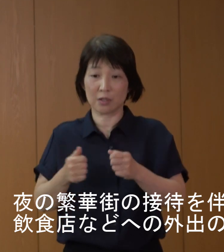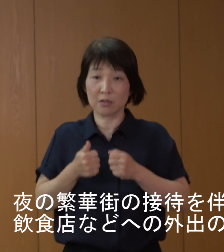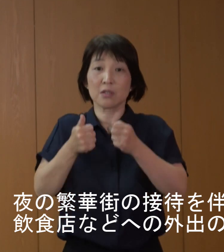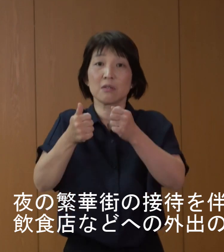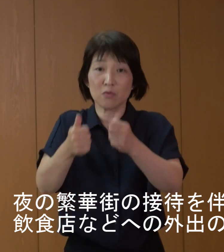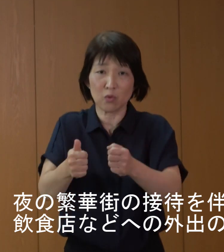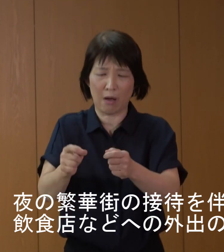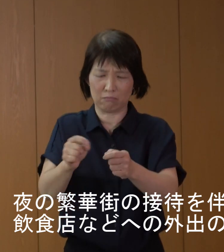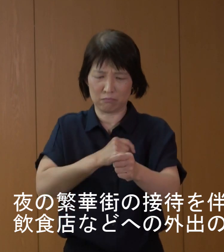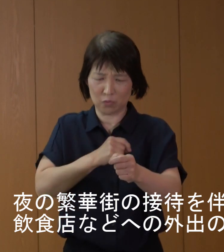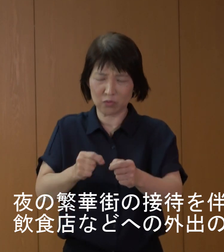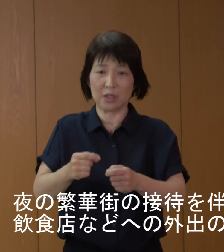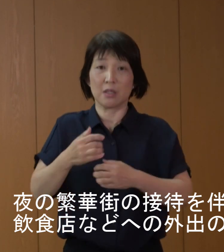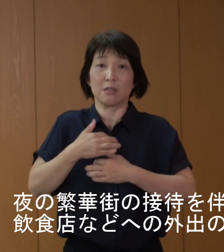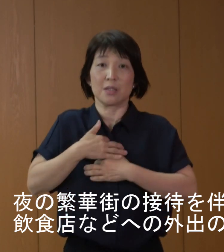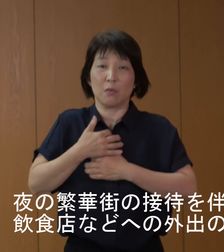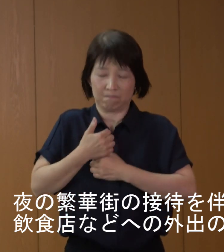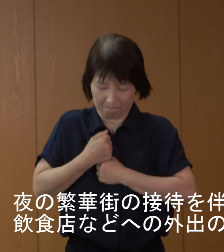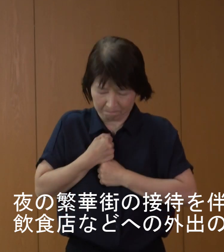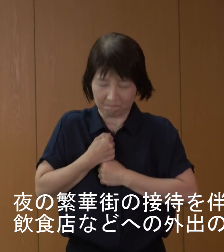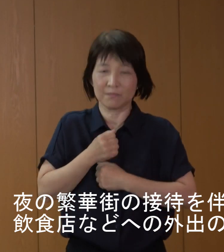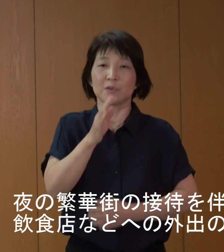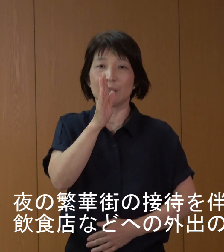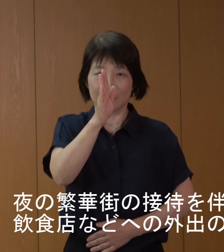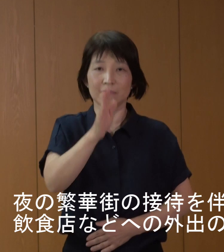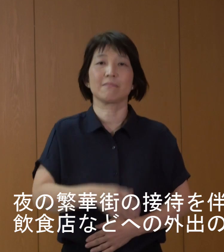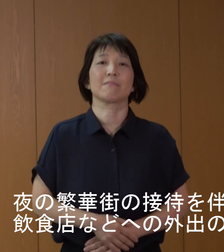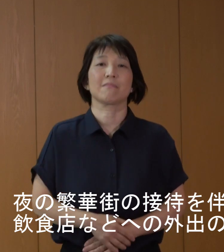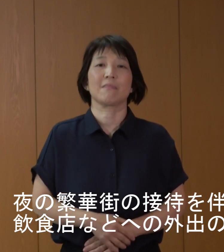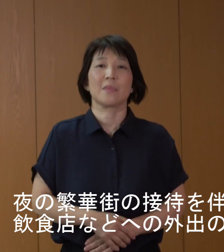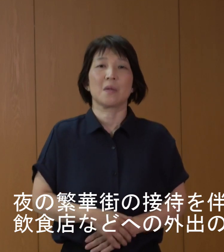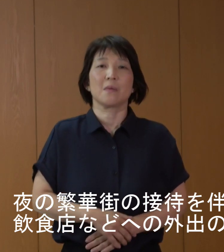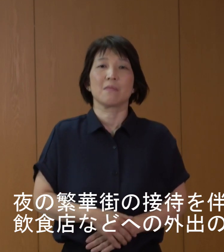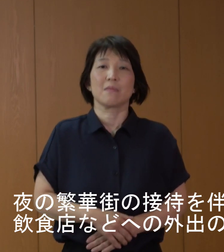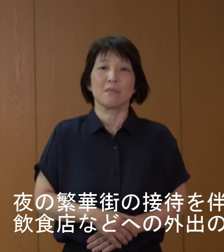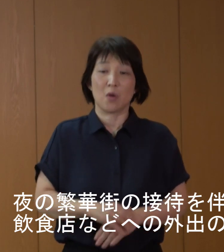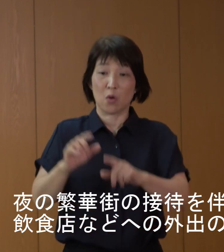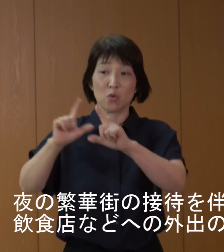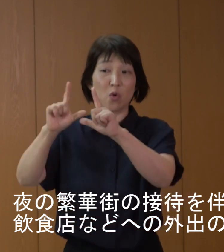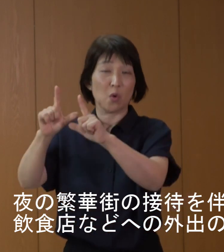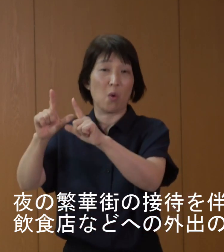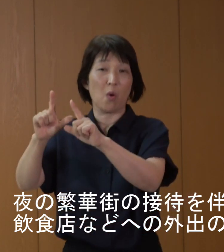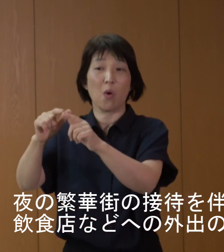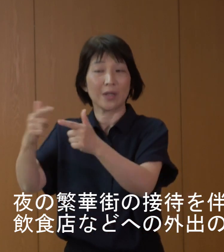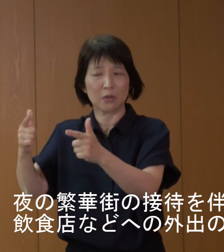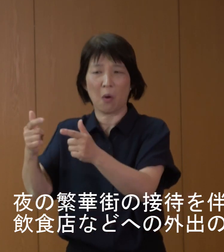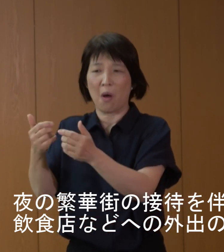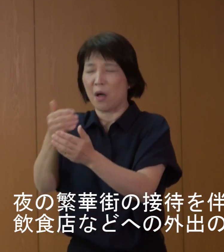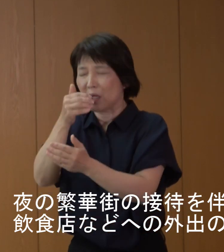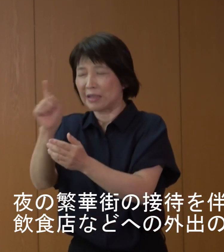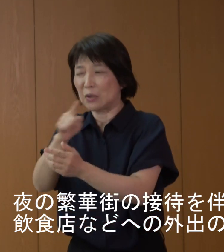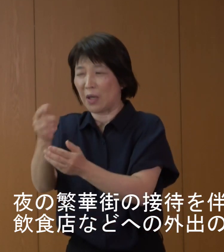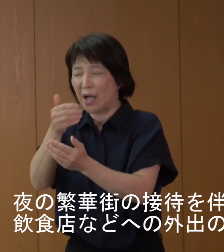特段の注意を払ってください。また東京都など人口密集